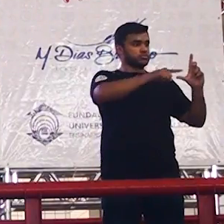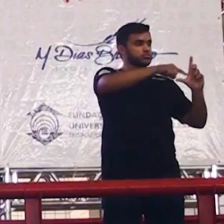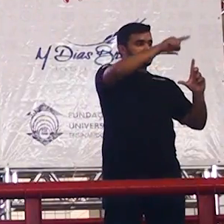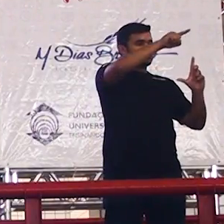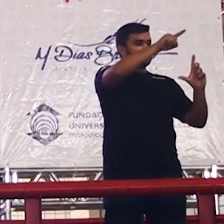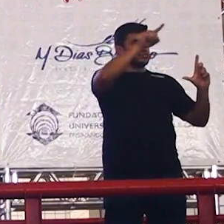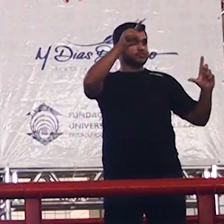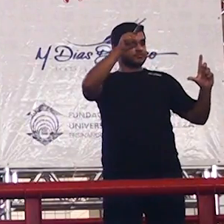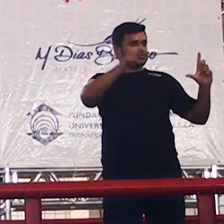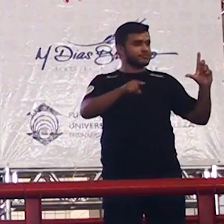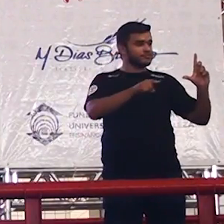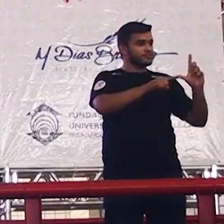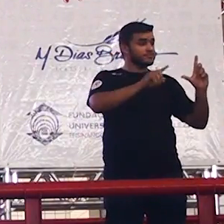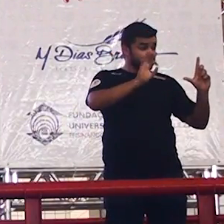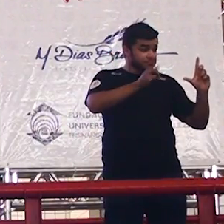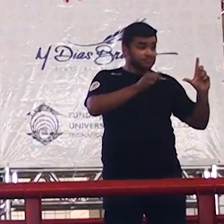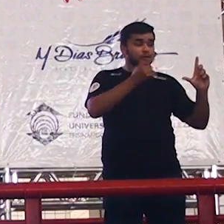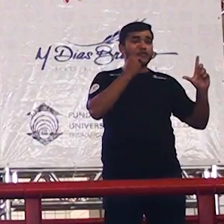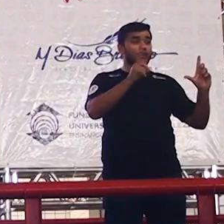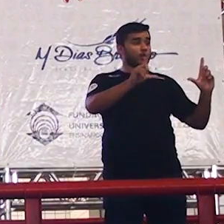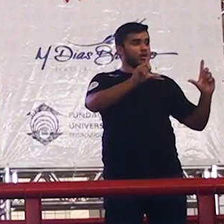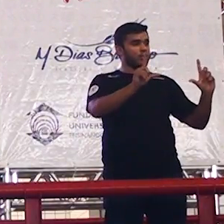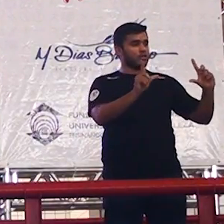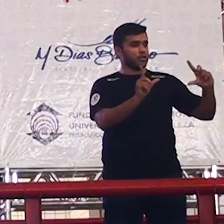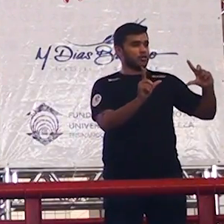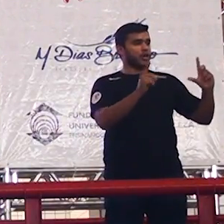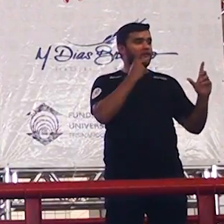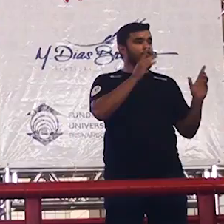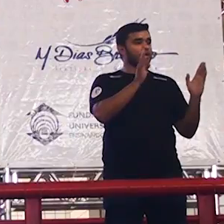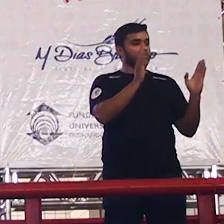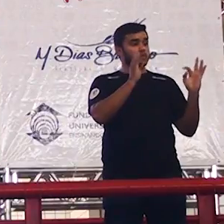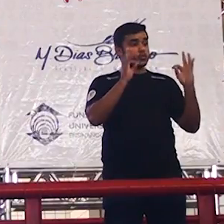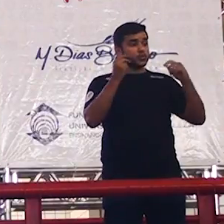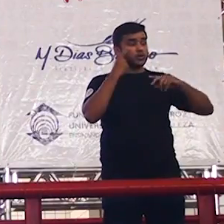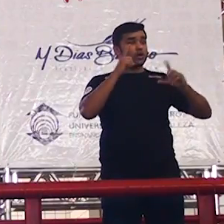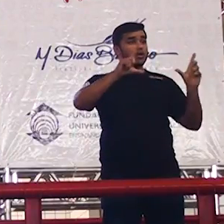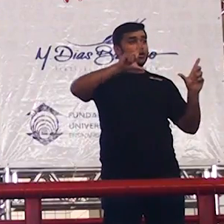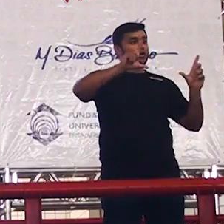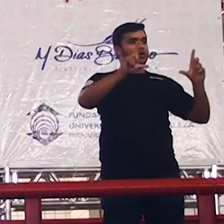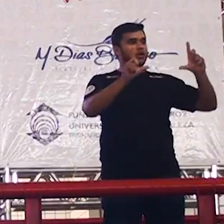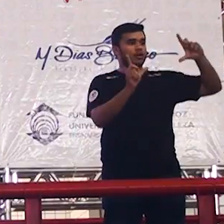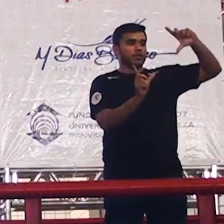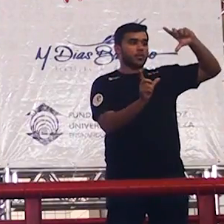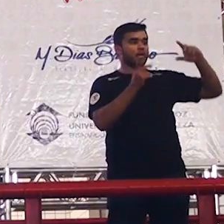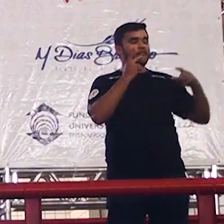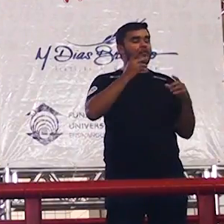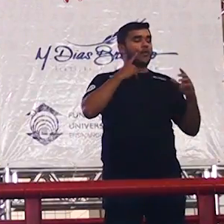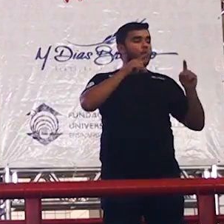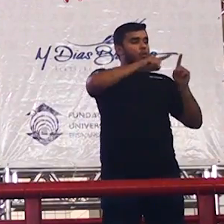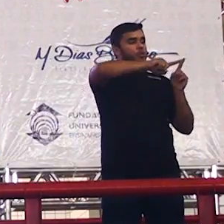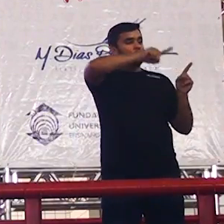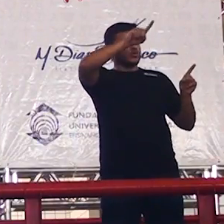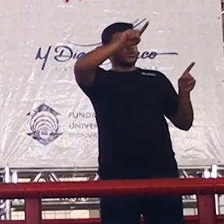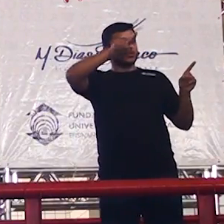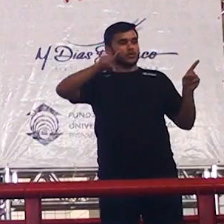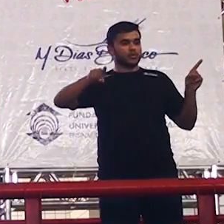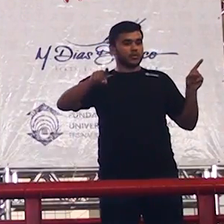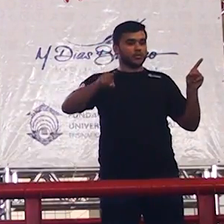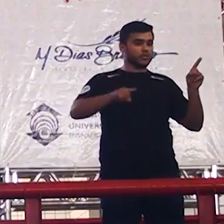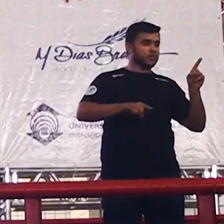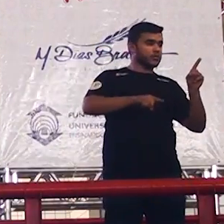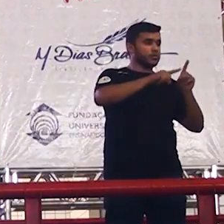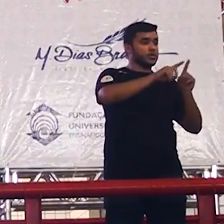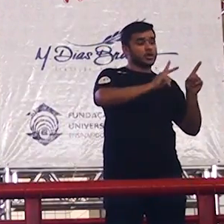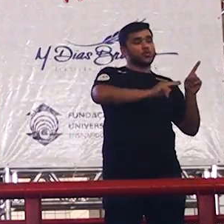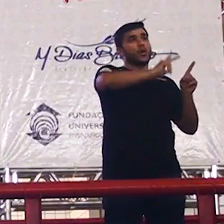ser losango, tem que ser um quadrilátero onde todos os lados são iguais. E os lados do quadrado